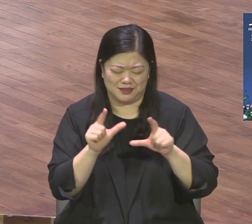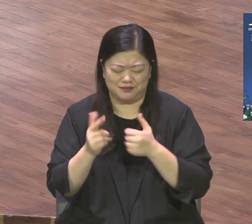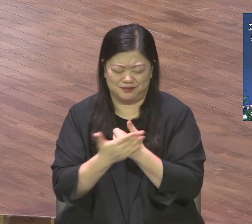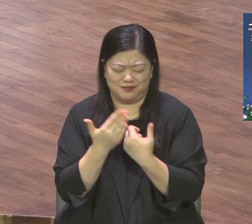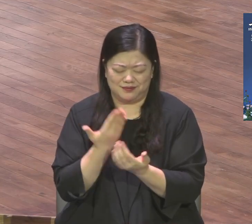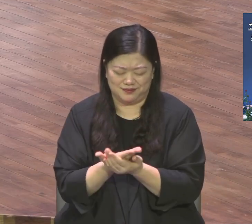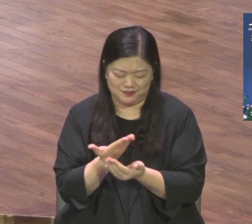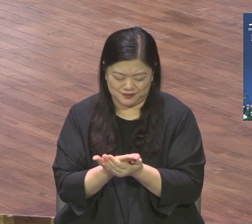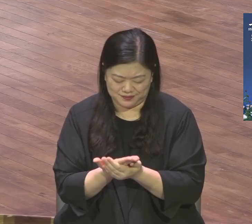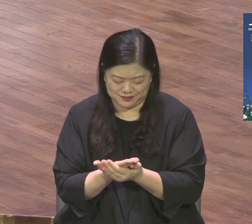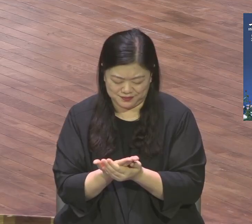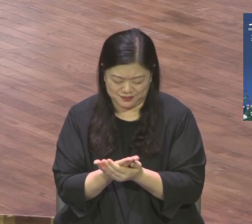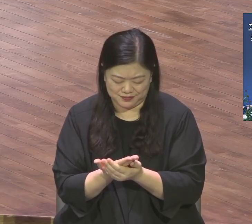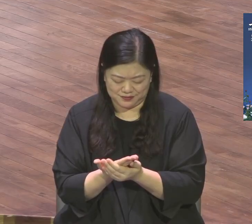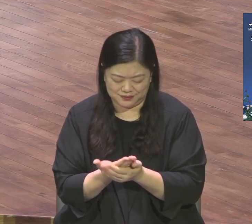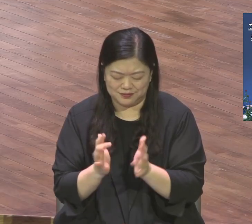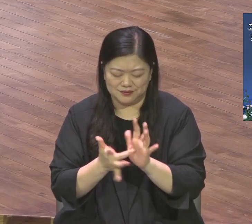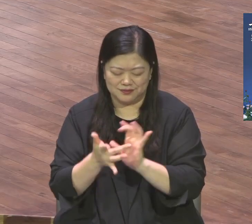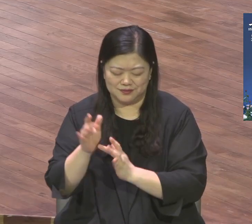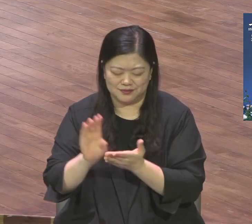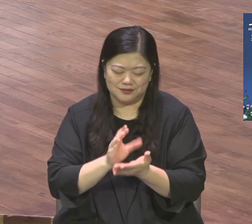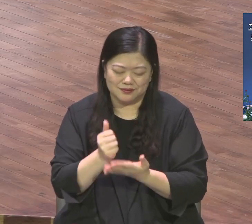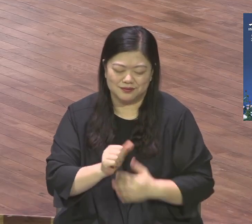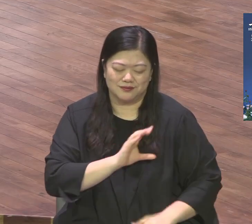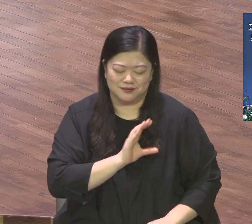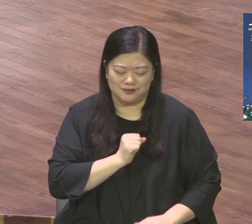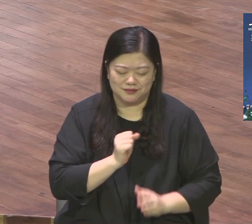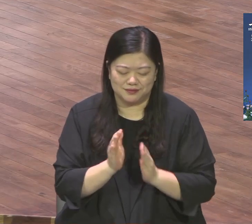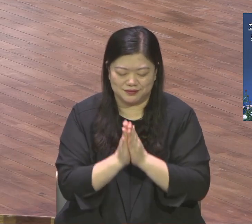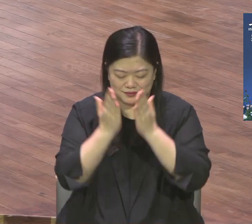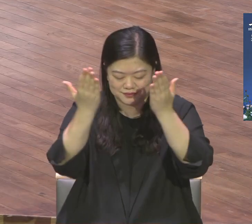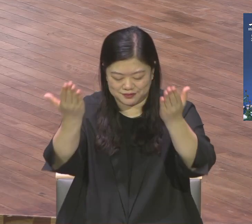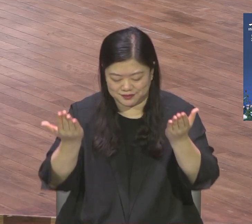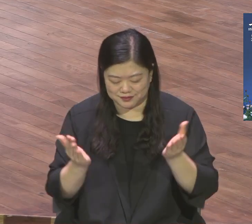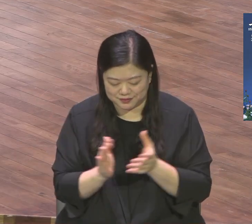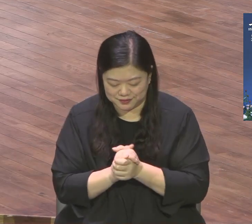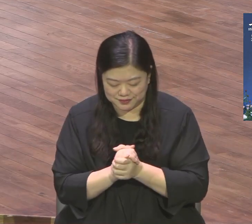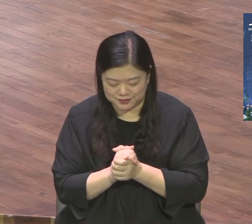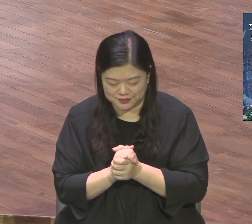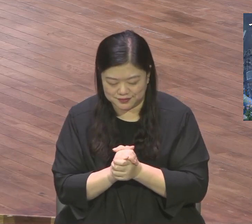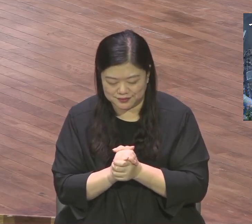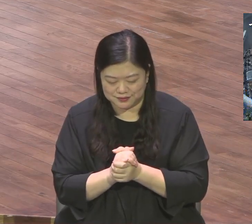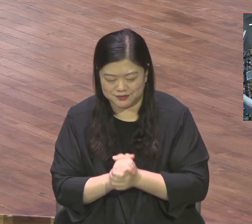되게 하여 주옵소서. 예수 그리스도 받들어 기도합니다. 아멘.